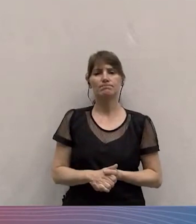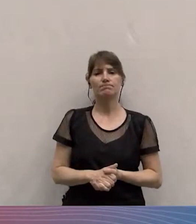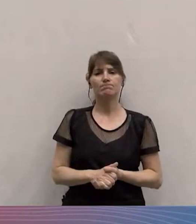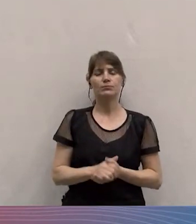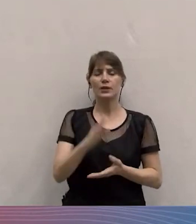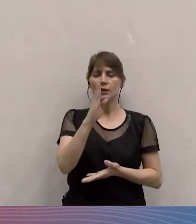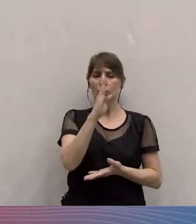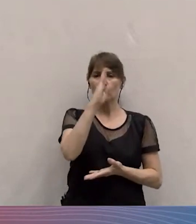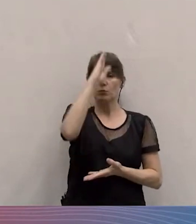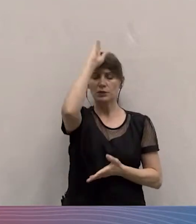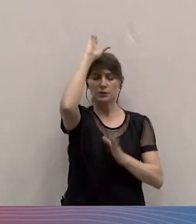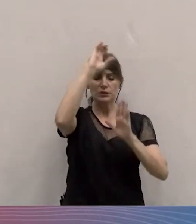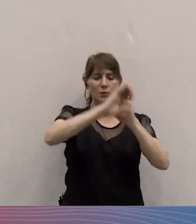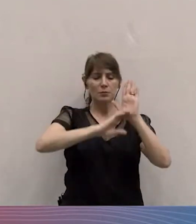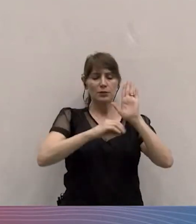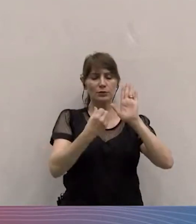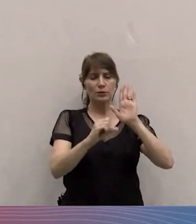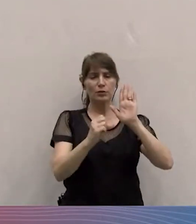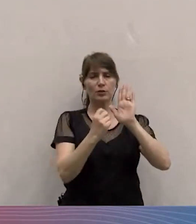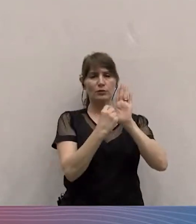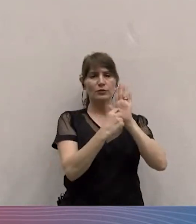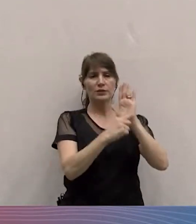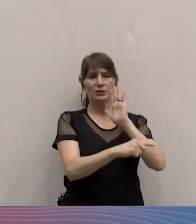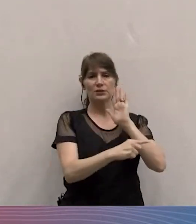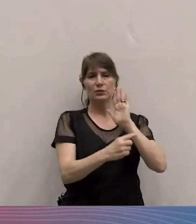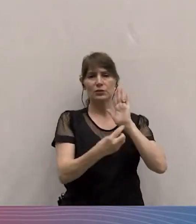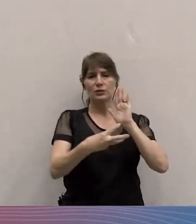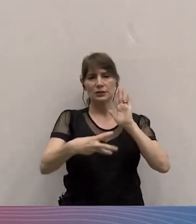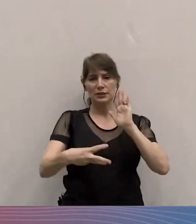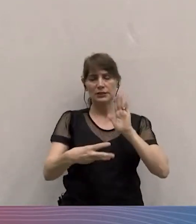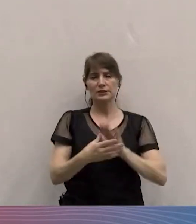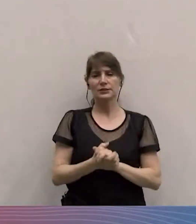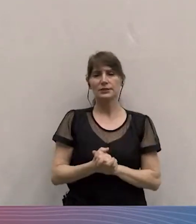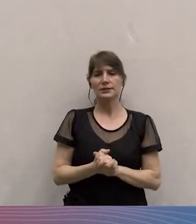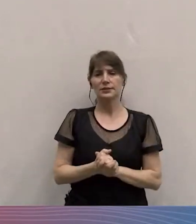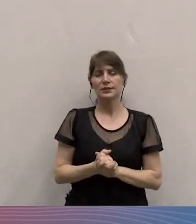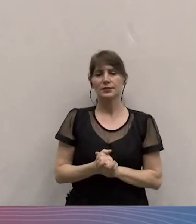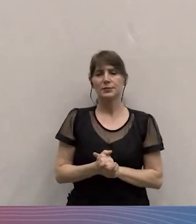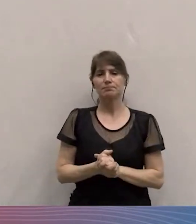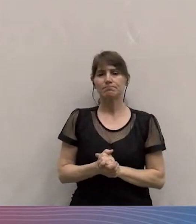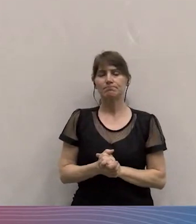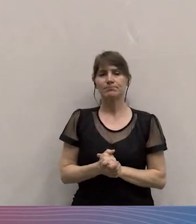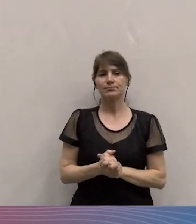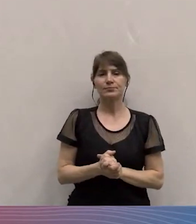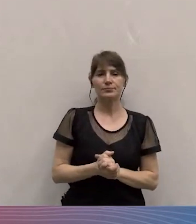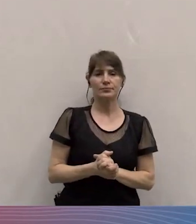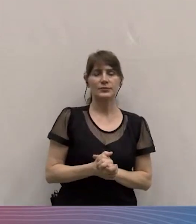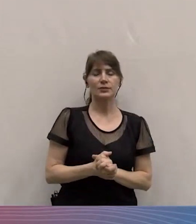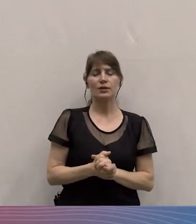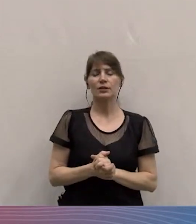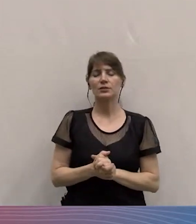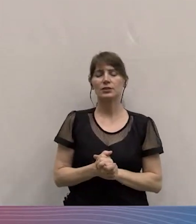Vamos ver Romanos 8:3. Romanos 8:3.